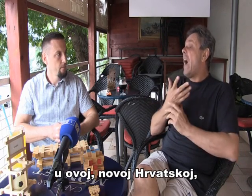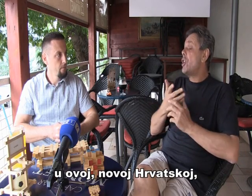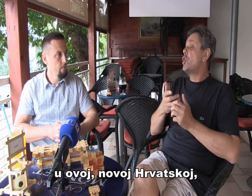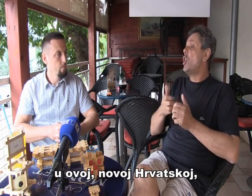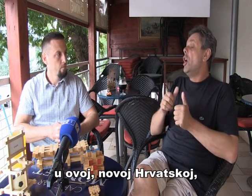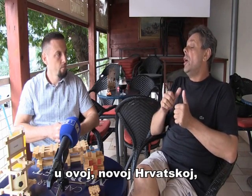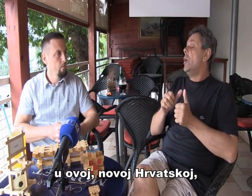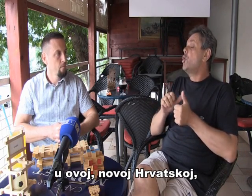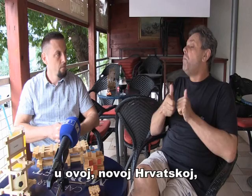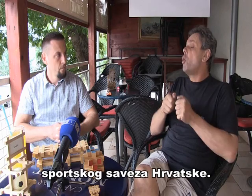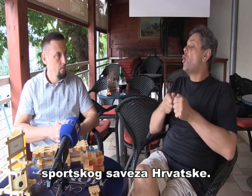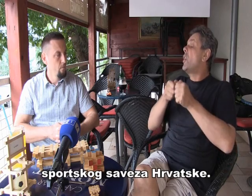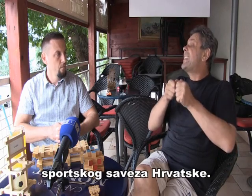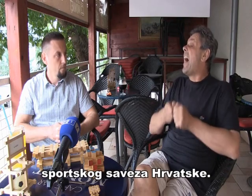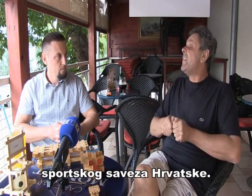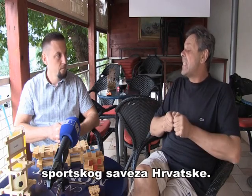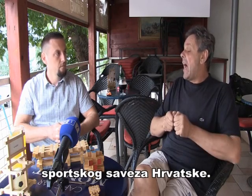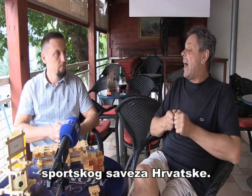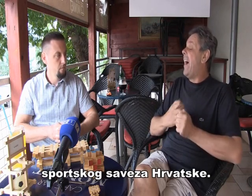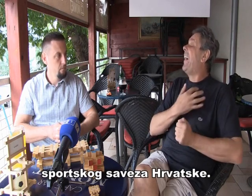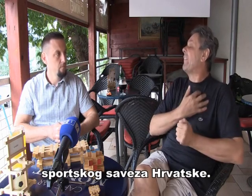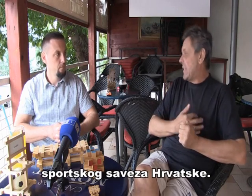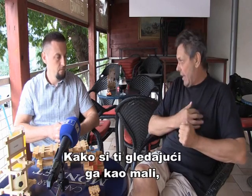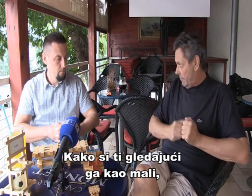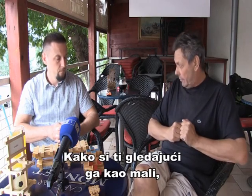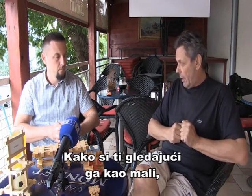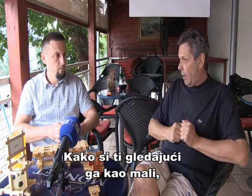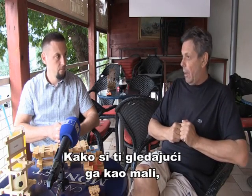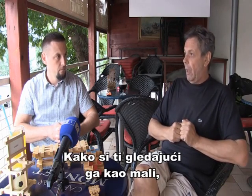osnivač Športskog saveza Hrvatske.